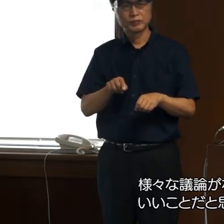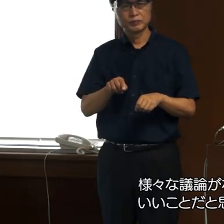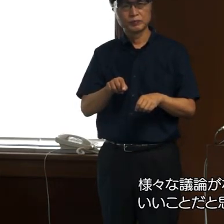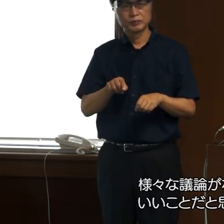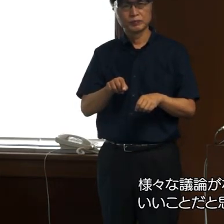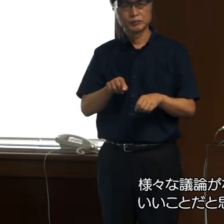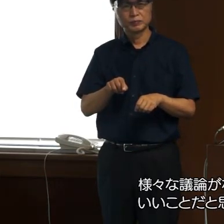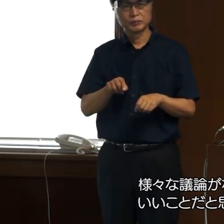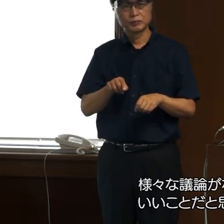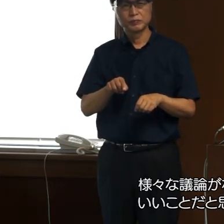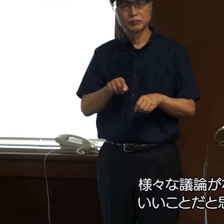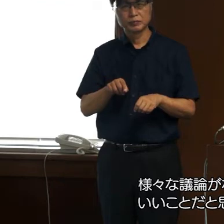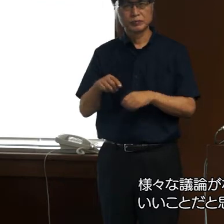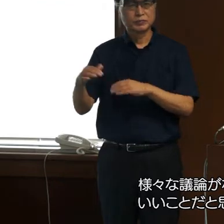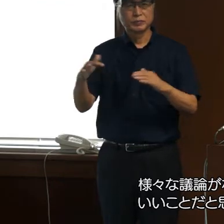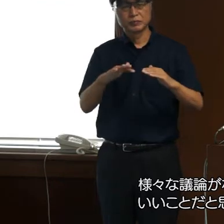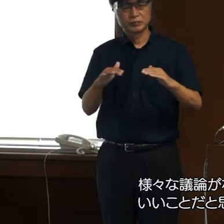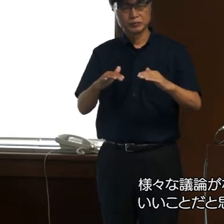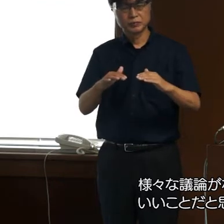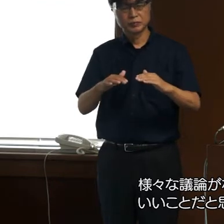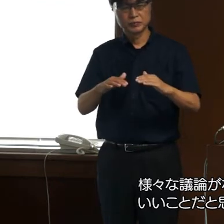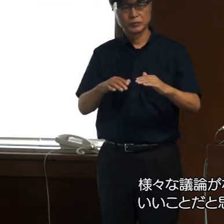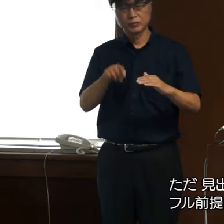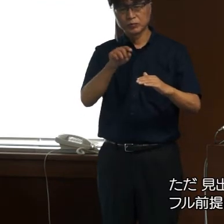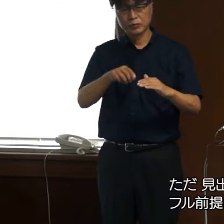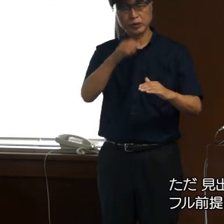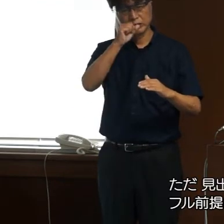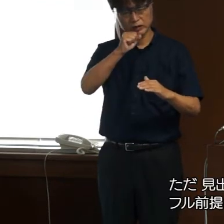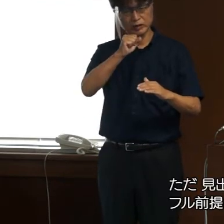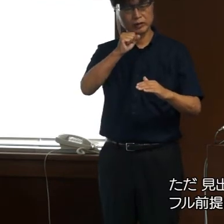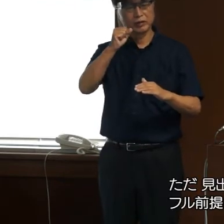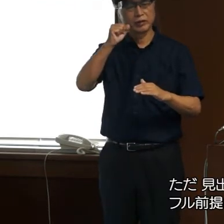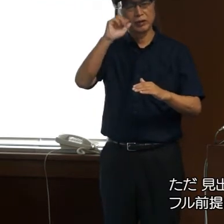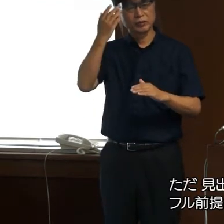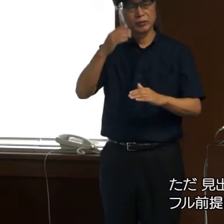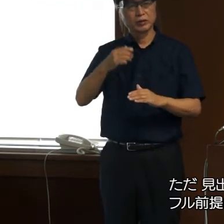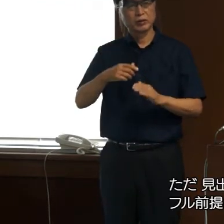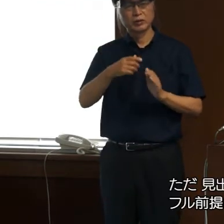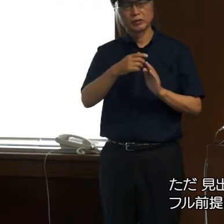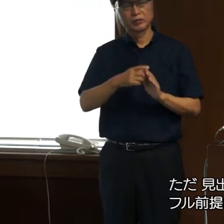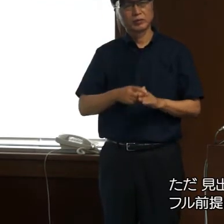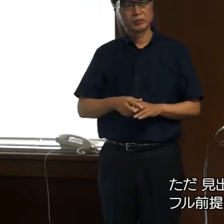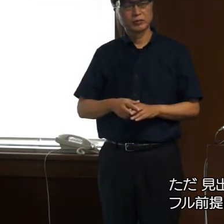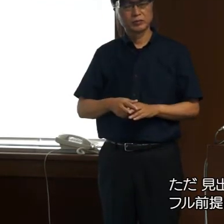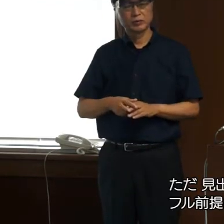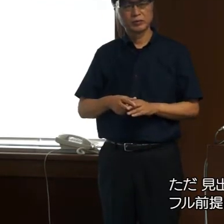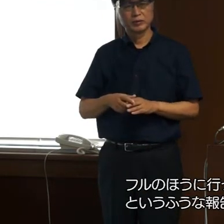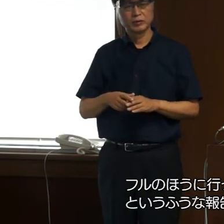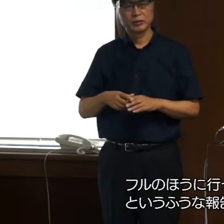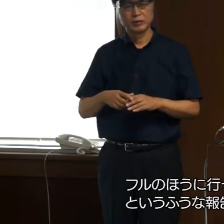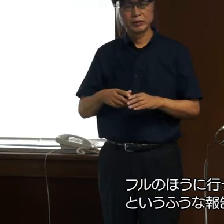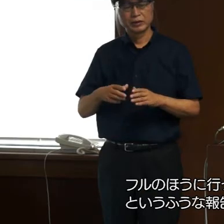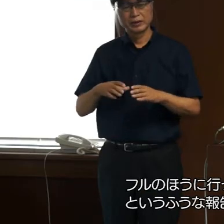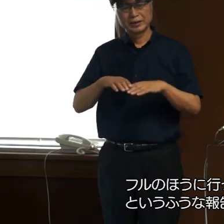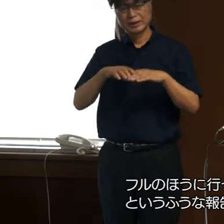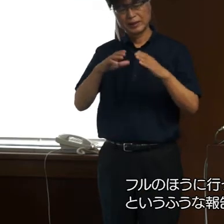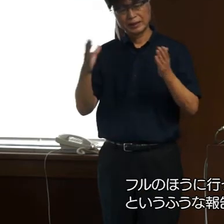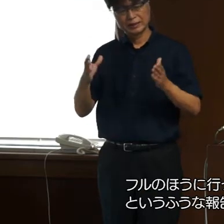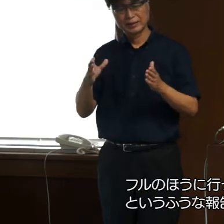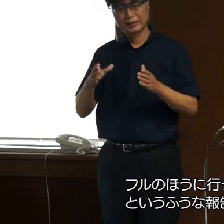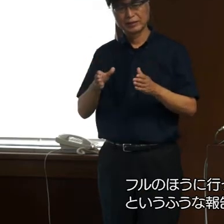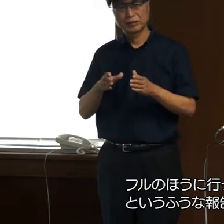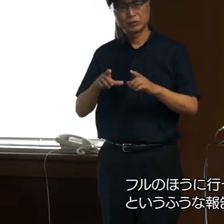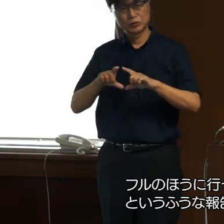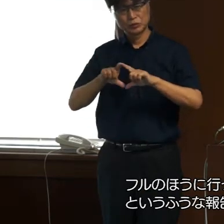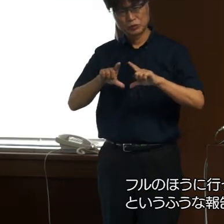論がなされるということはいいことだと思います。ただ見出しにあるようになんかフル前提にということでフルの方に行っているというふう